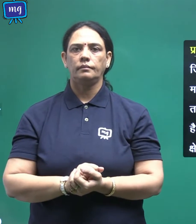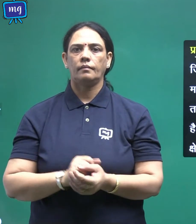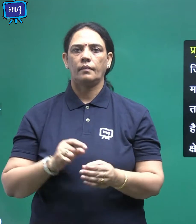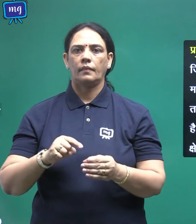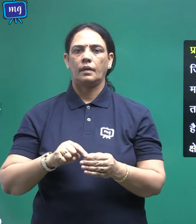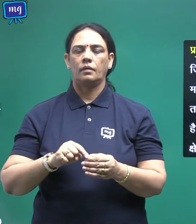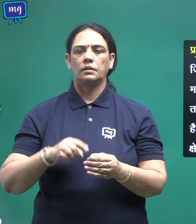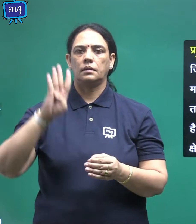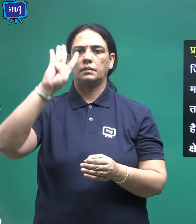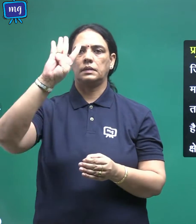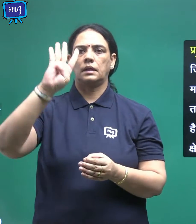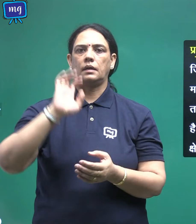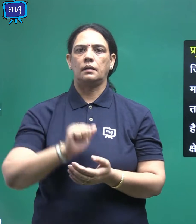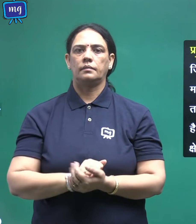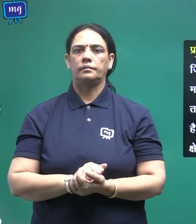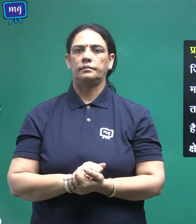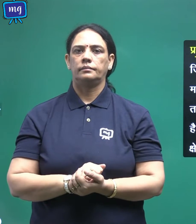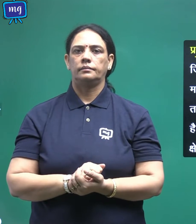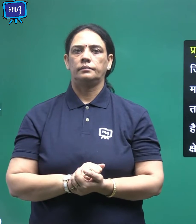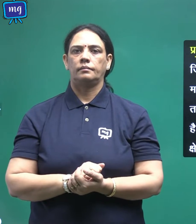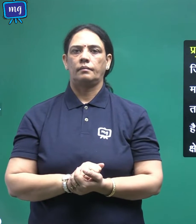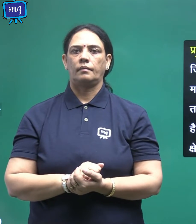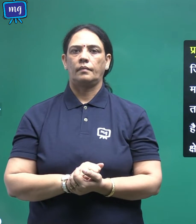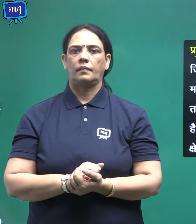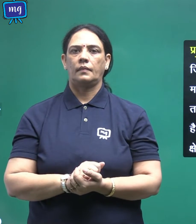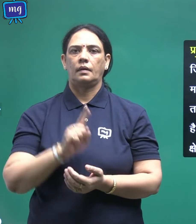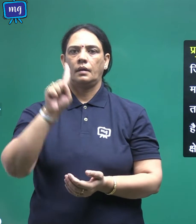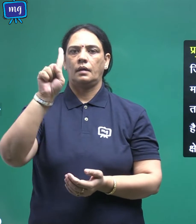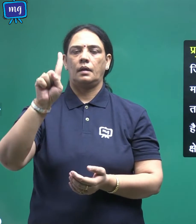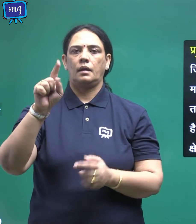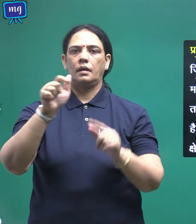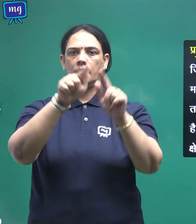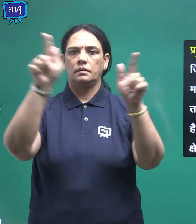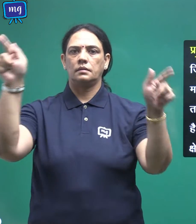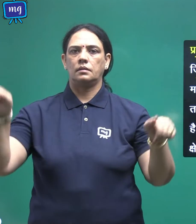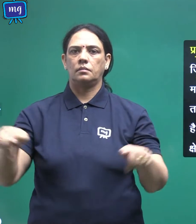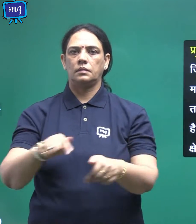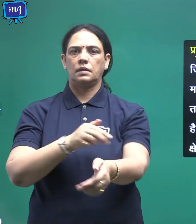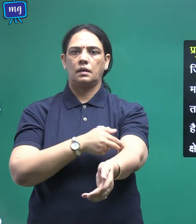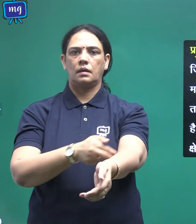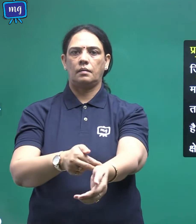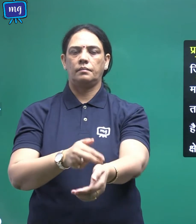प्रश्न नंबर 4। एक समलंब चतुर्भुज